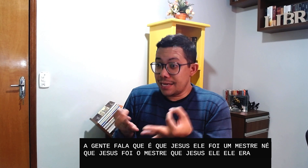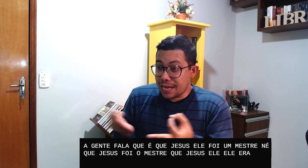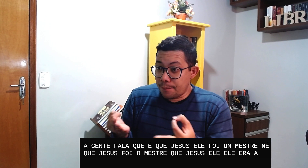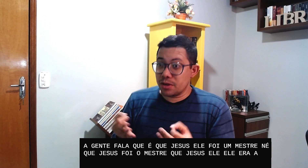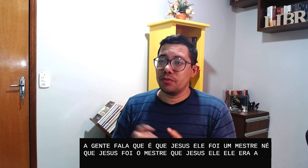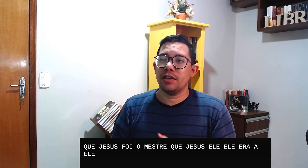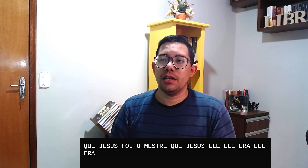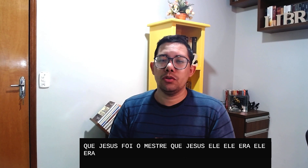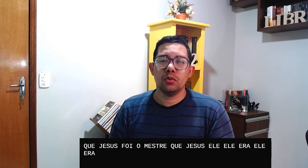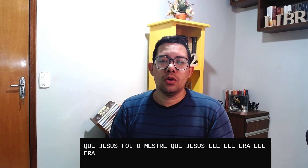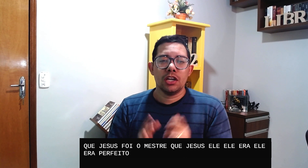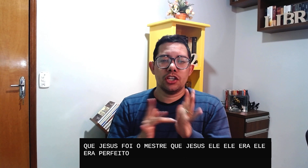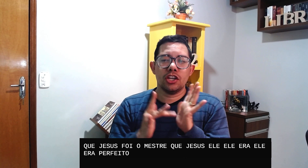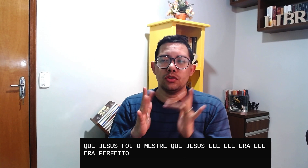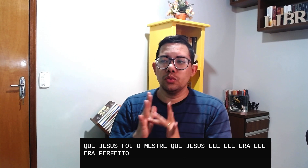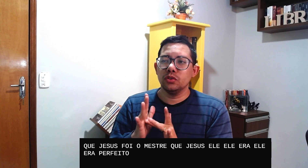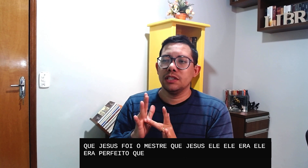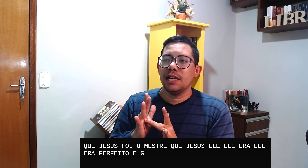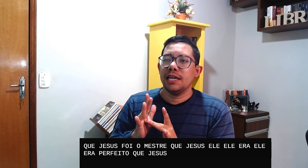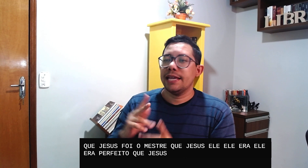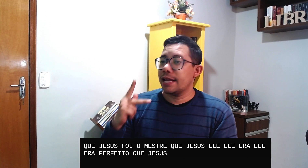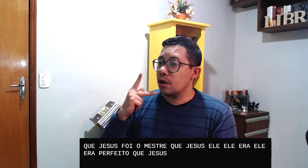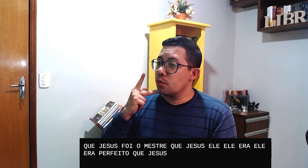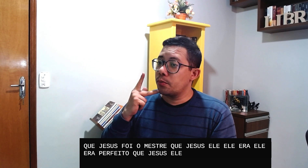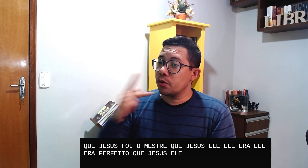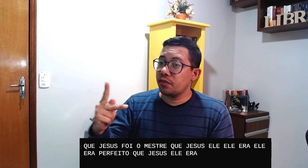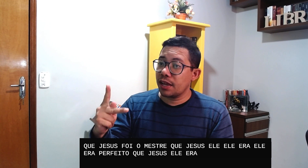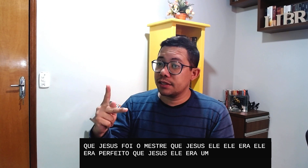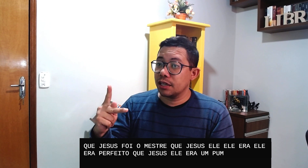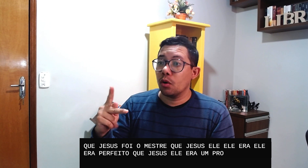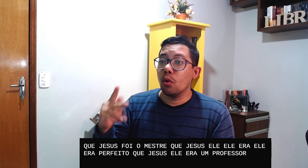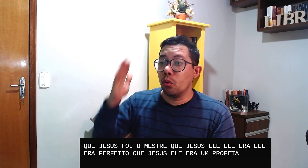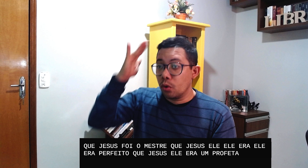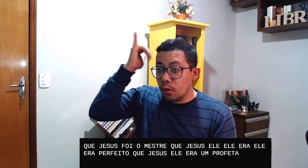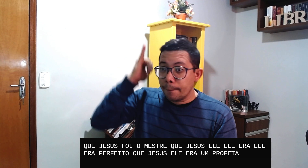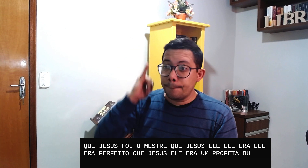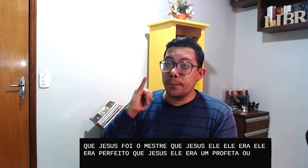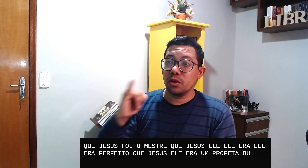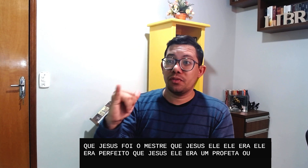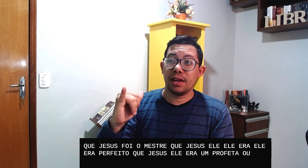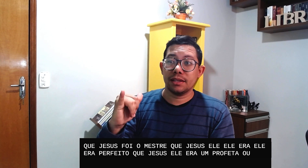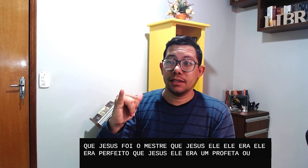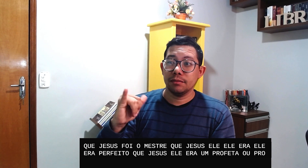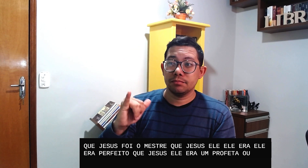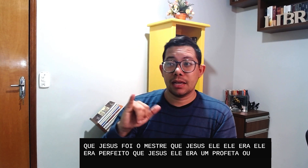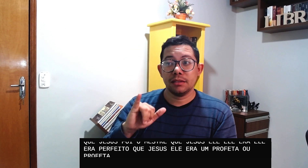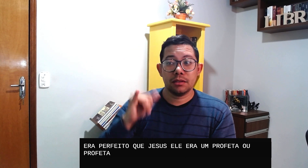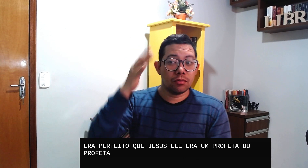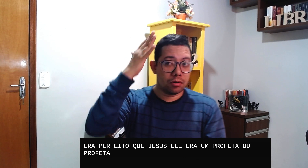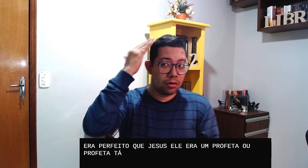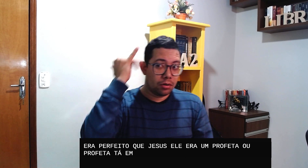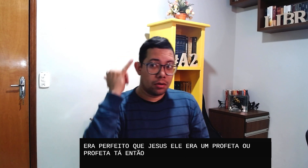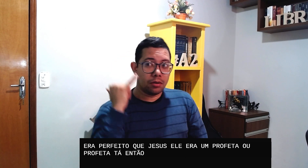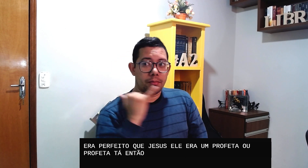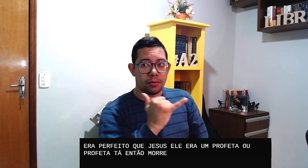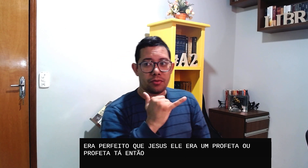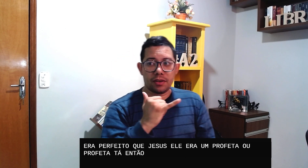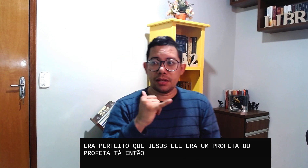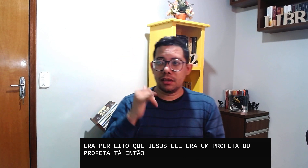ele era perfeito, que Jesus, ele era um profeta ou profeta, tá? Então, ó, profeta, que